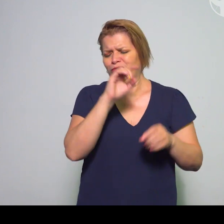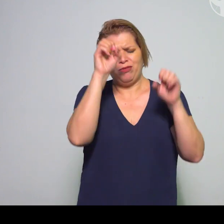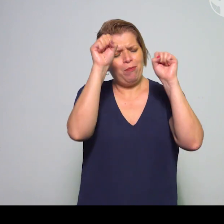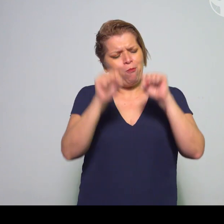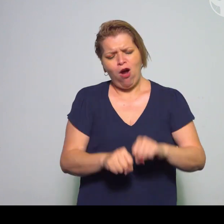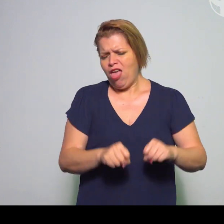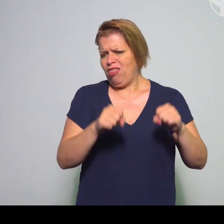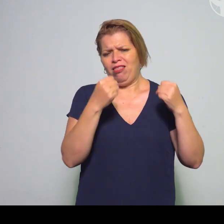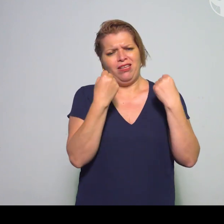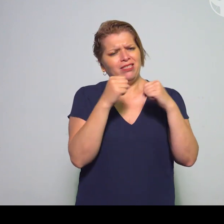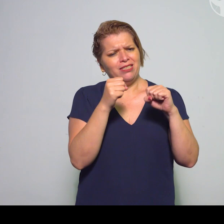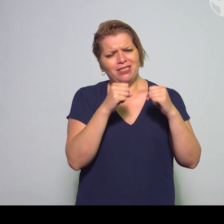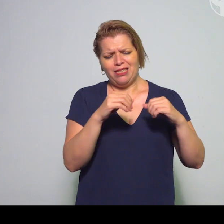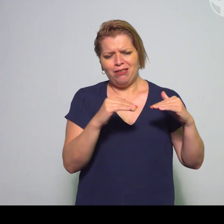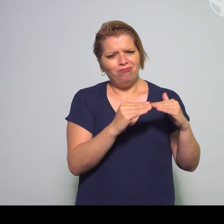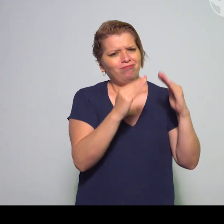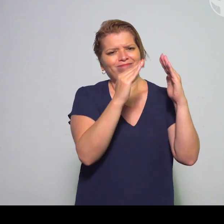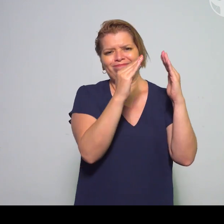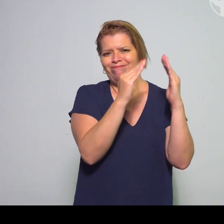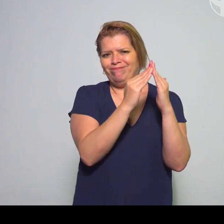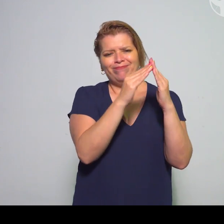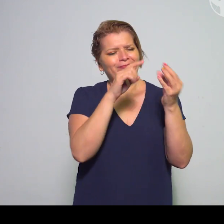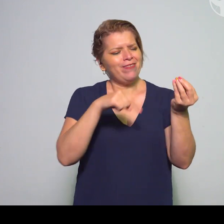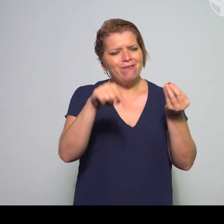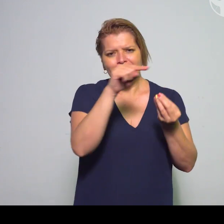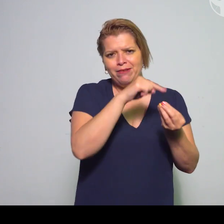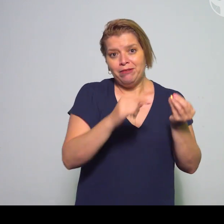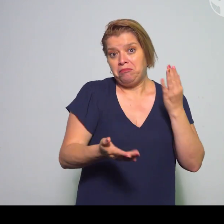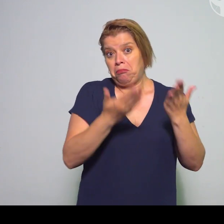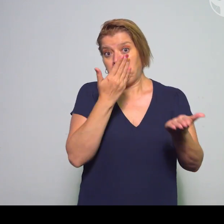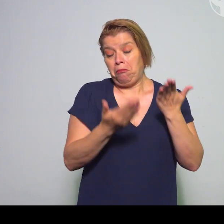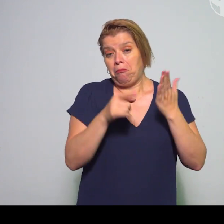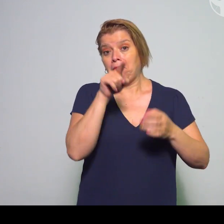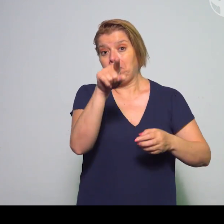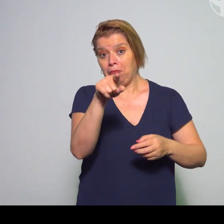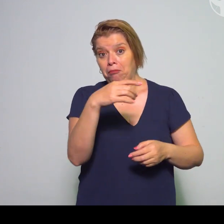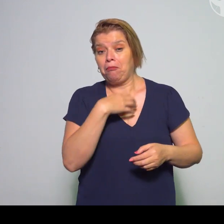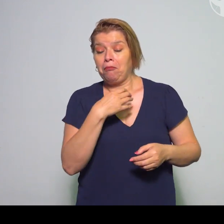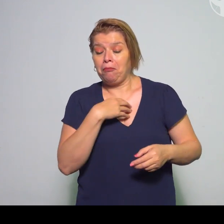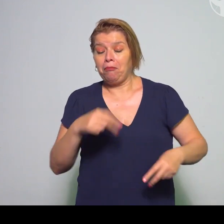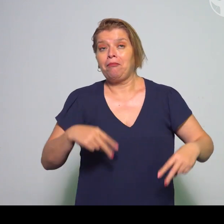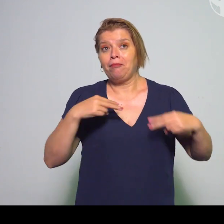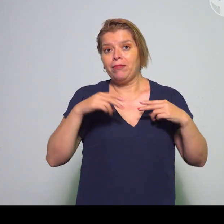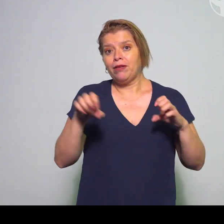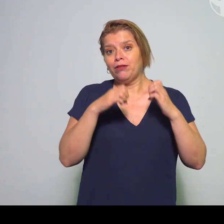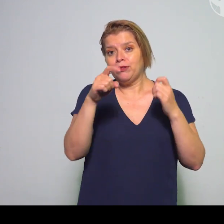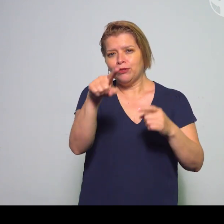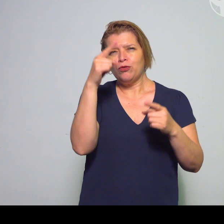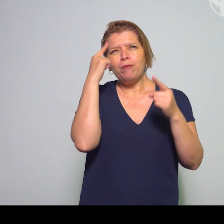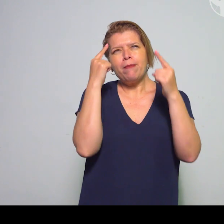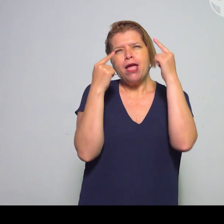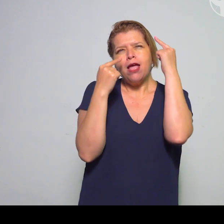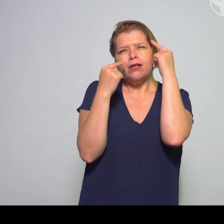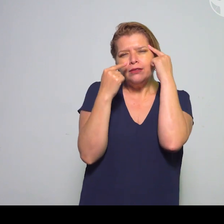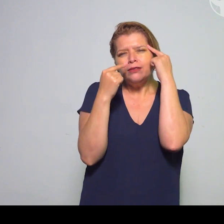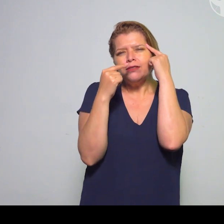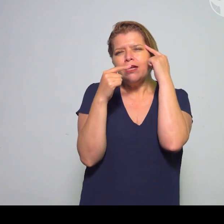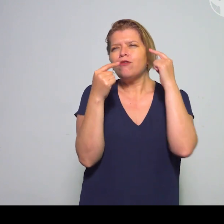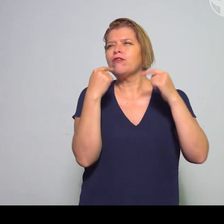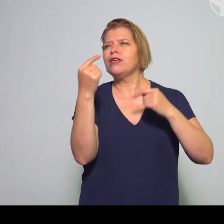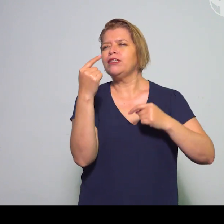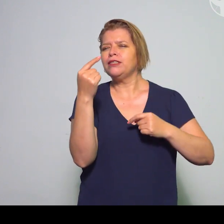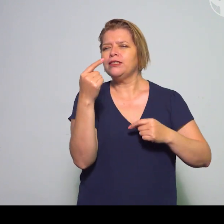es imposible poder armar de nuevo a esta familia. Quizás es tu caso. Empieza a pensar entonces en